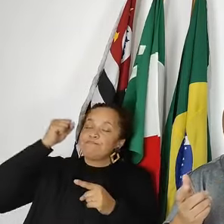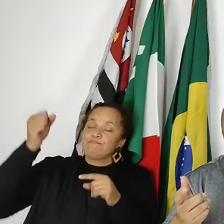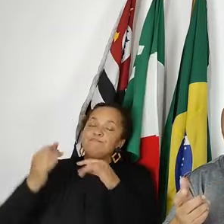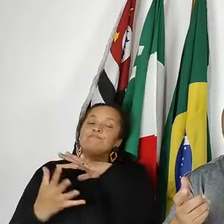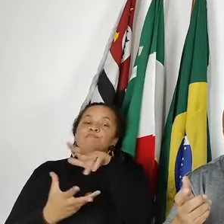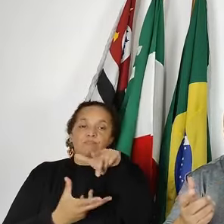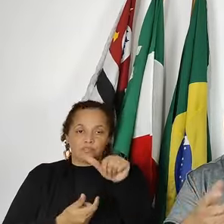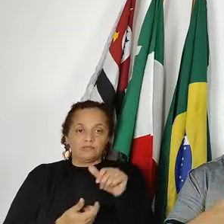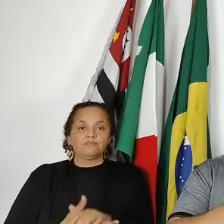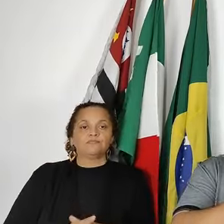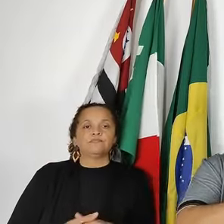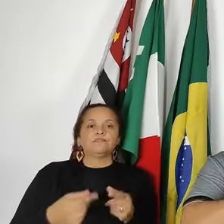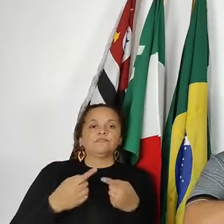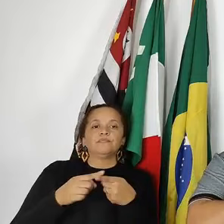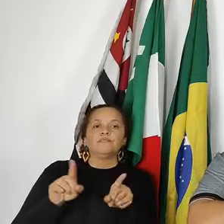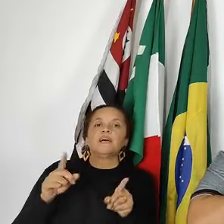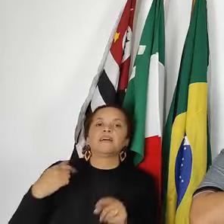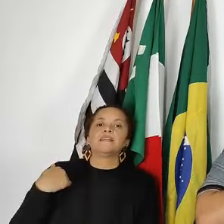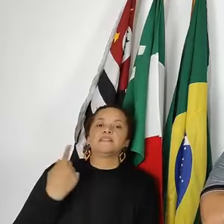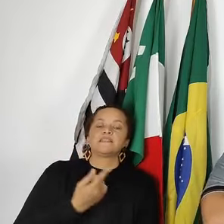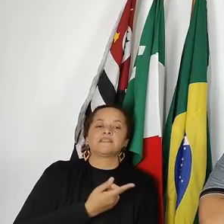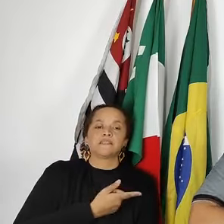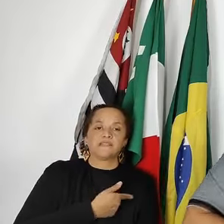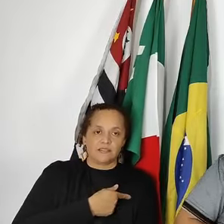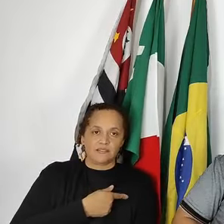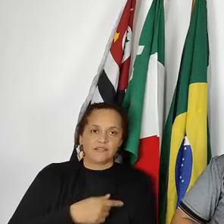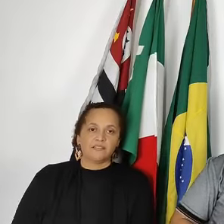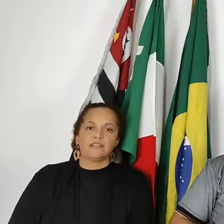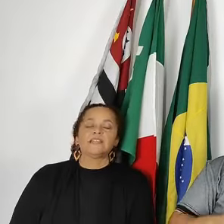que muitas vezes nós ficamos focados nas